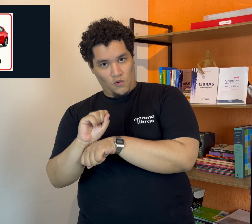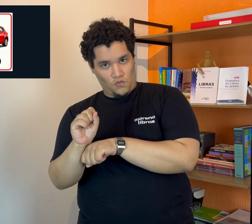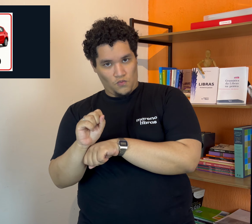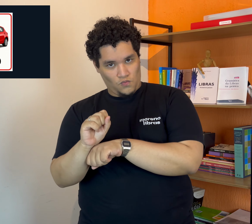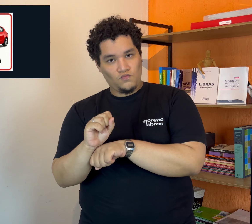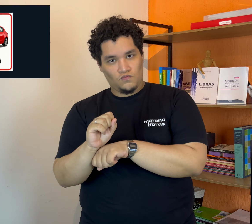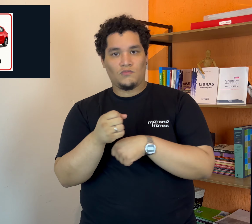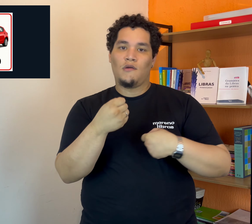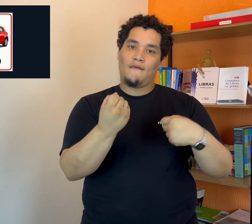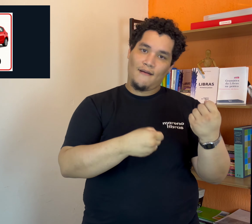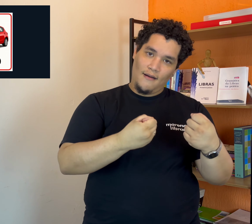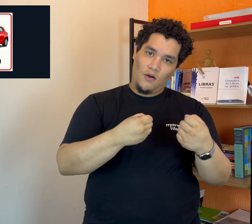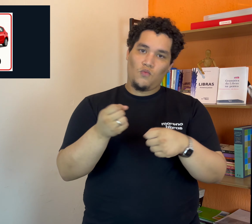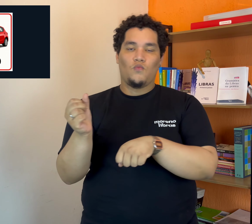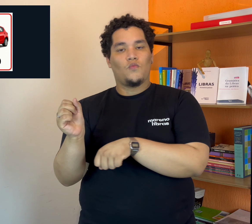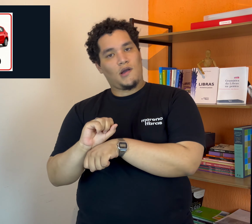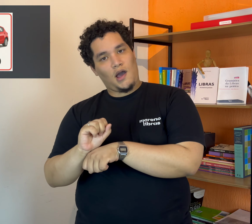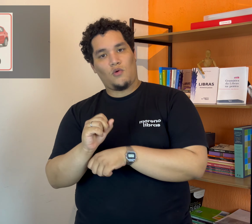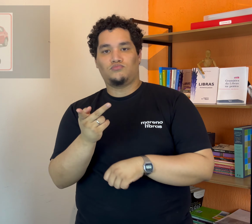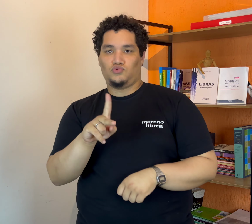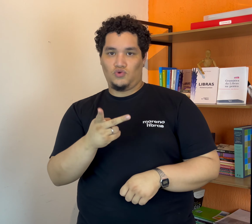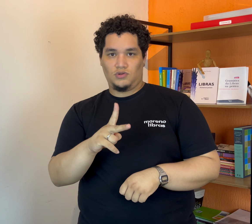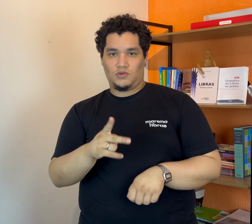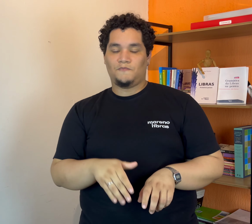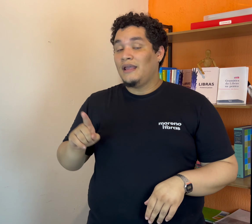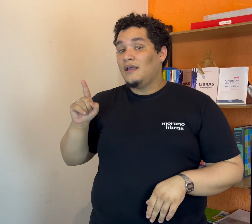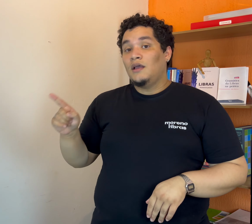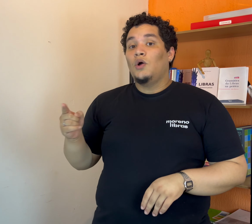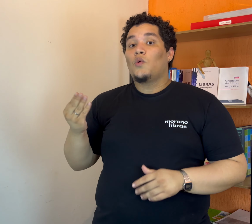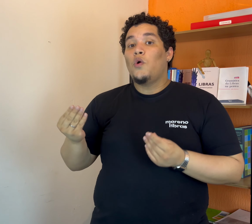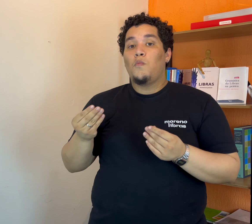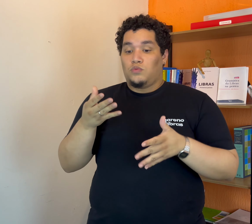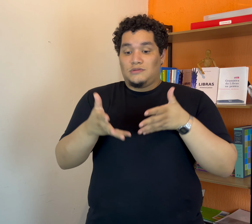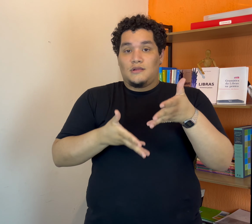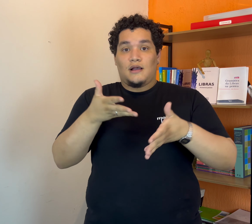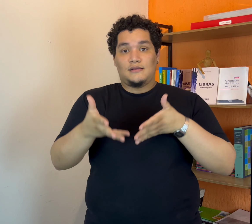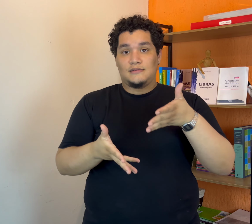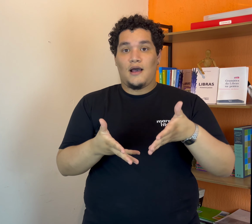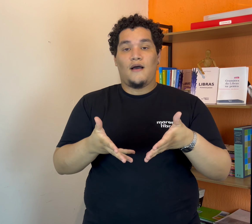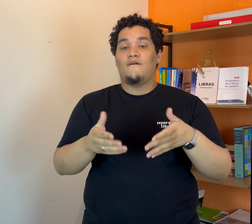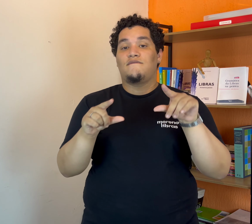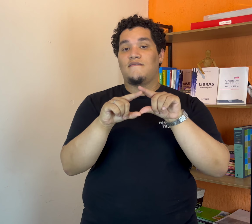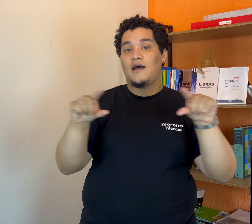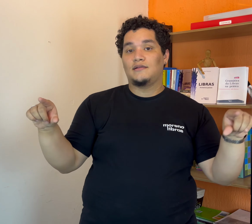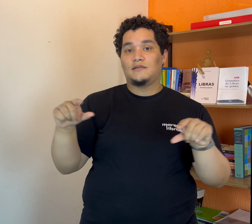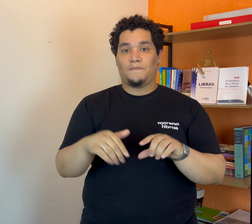este. Carro, carro. Como que eu posso sinalizar uma frase utilizando esse